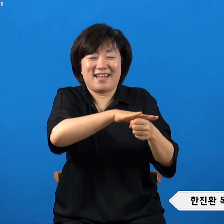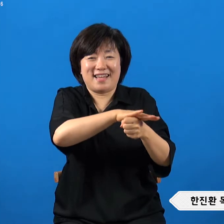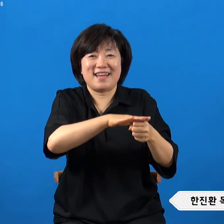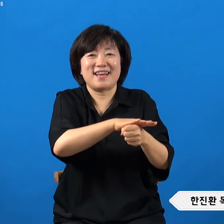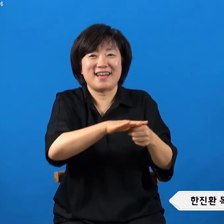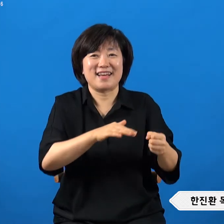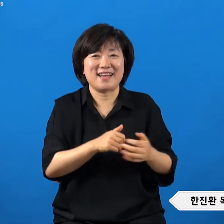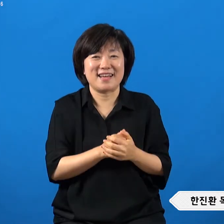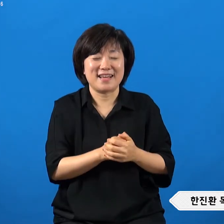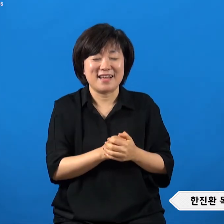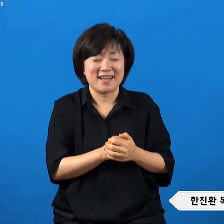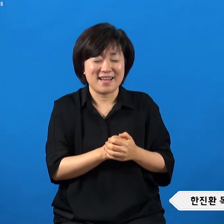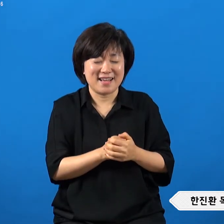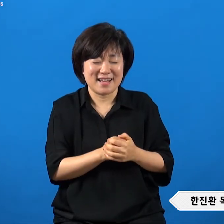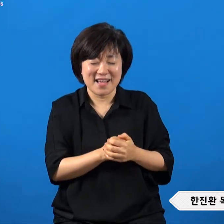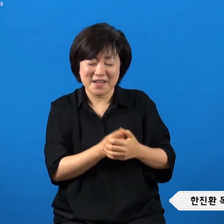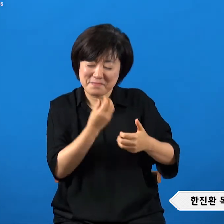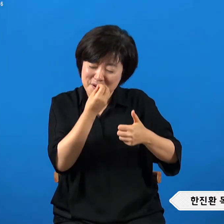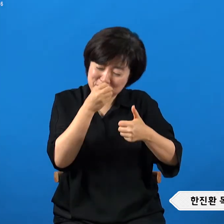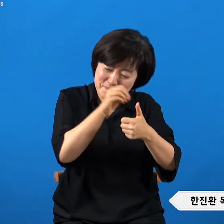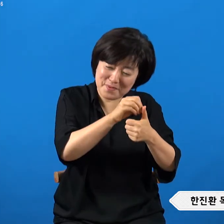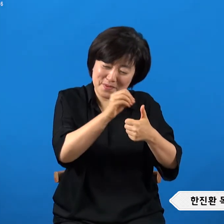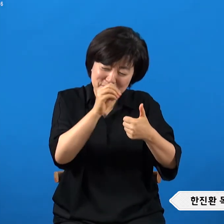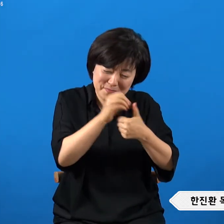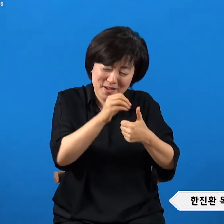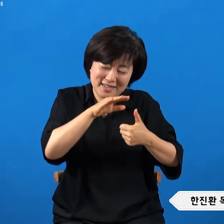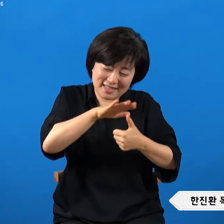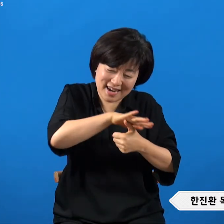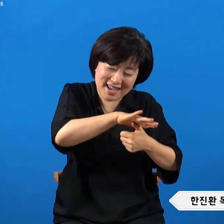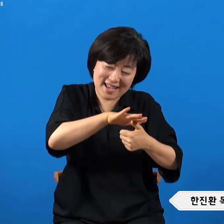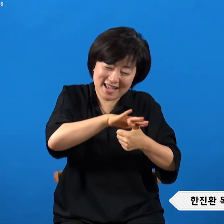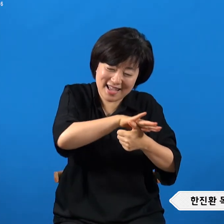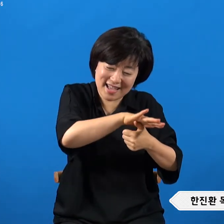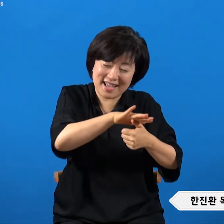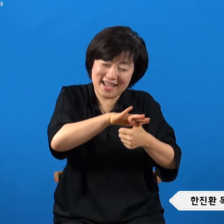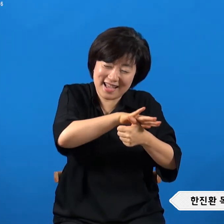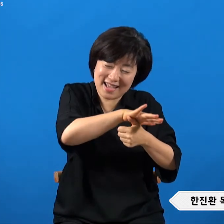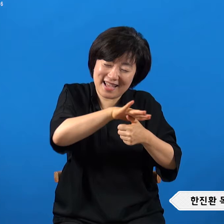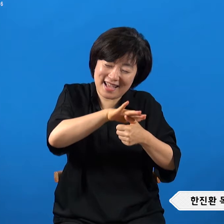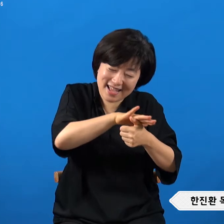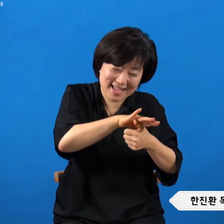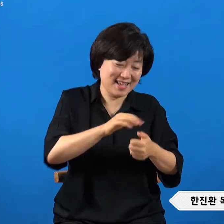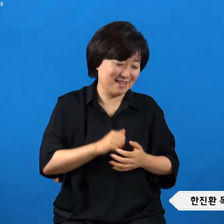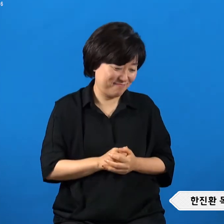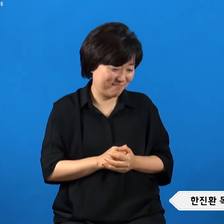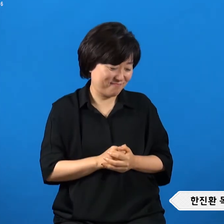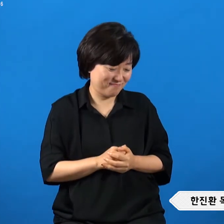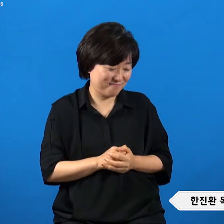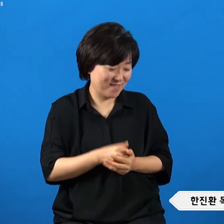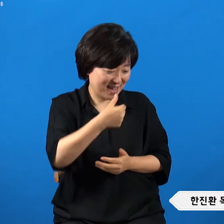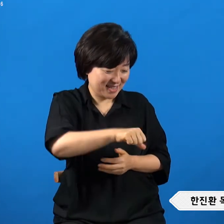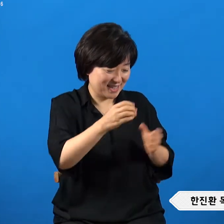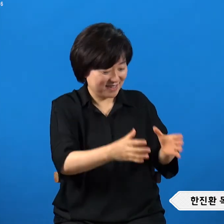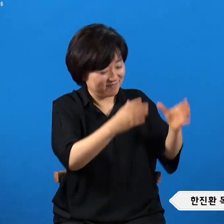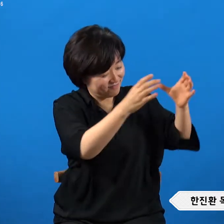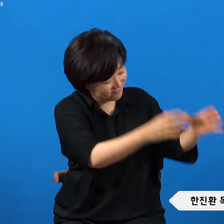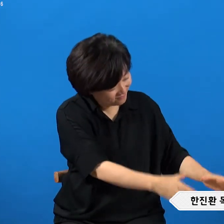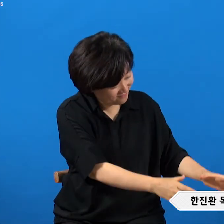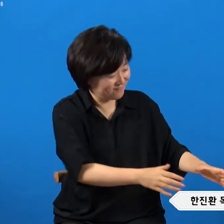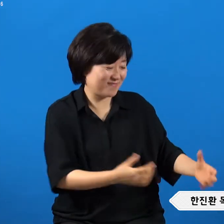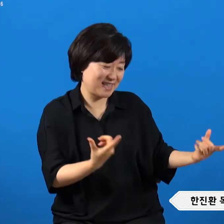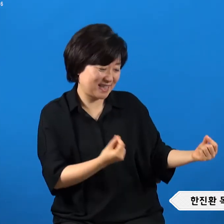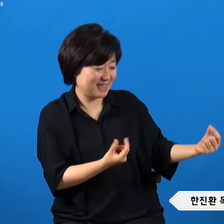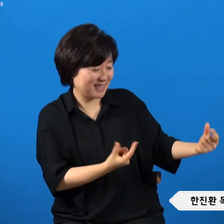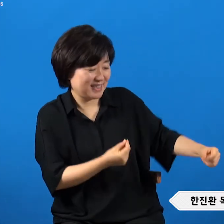그래서 그냥 뺨을 부벼대면서 사랑을 쏟아붓습니다. 한참 그렇게 하다가 이제 아들을 다시 내려놓고